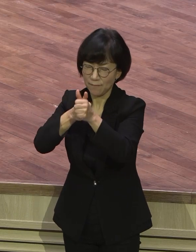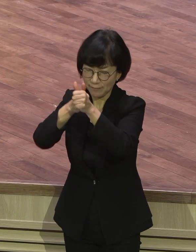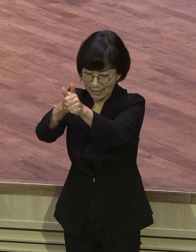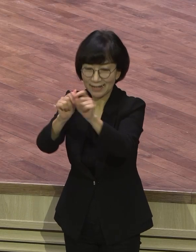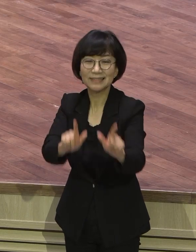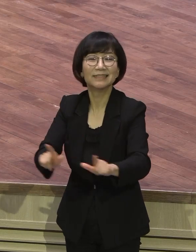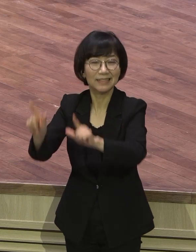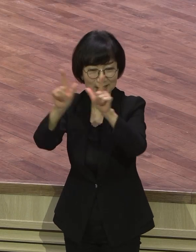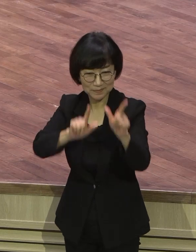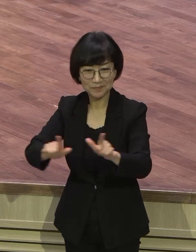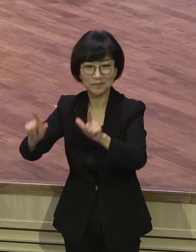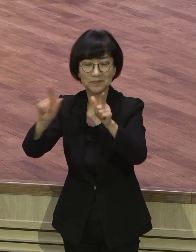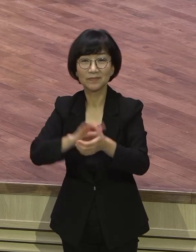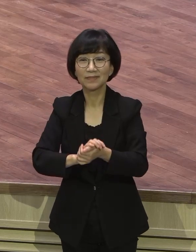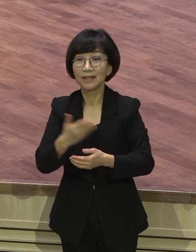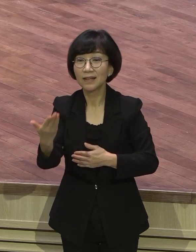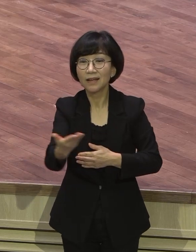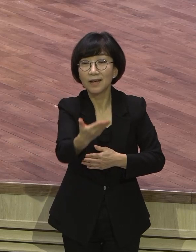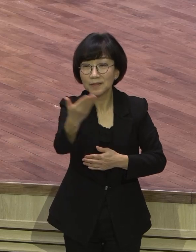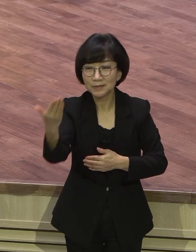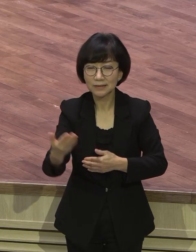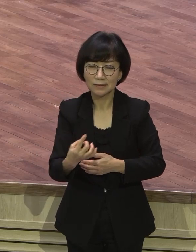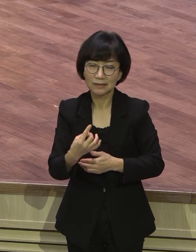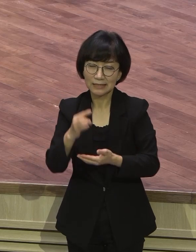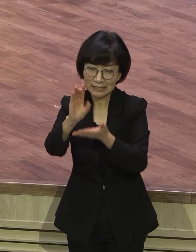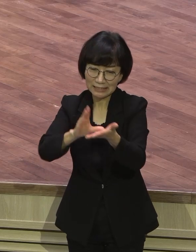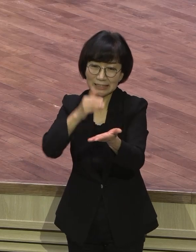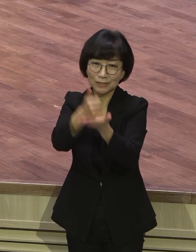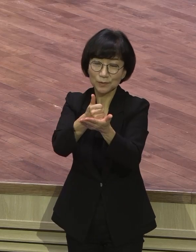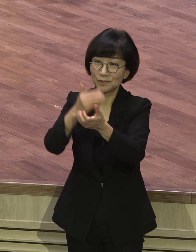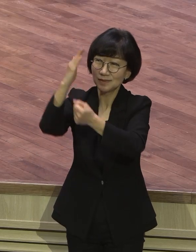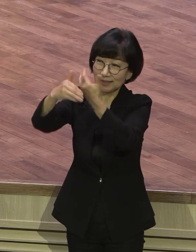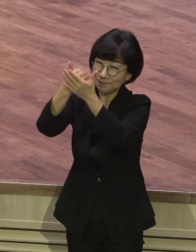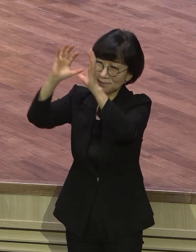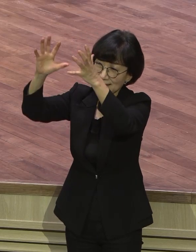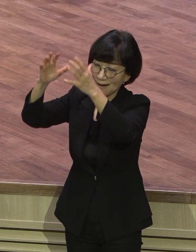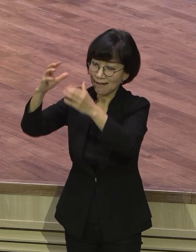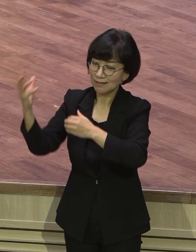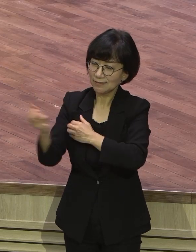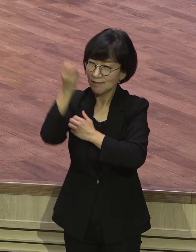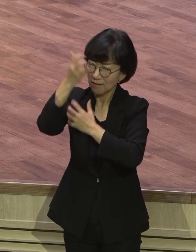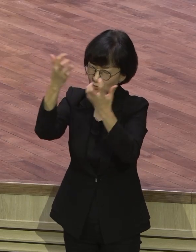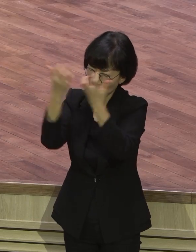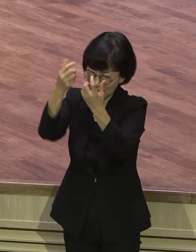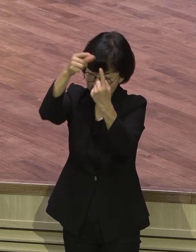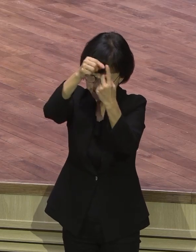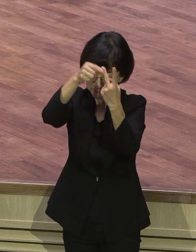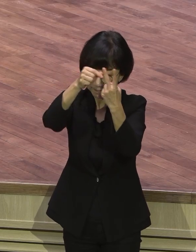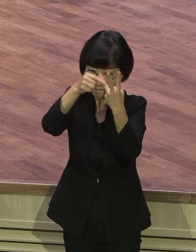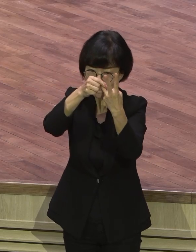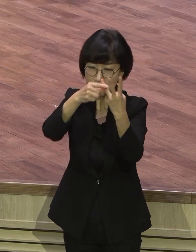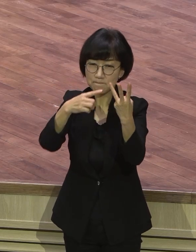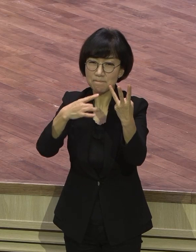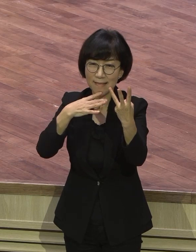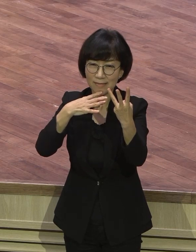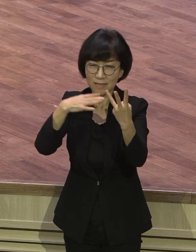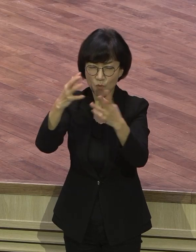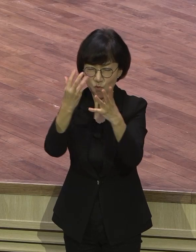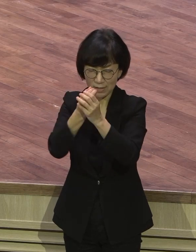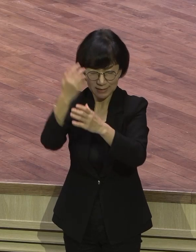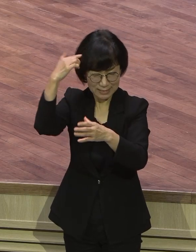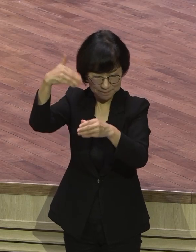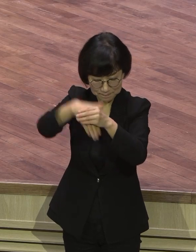영계 모든 성도들 이제 오직 그리스도 오직 하나의 나라 오직 성령 충만으로 각인뿔이 체절되어져서